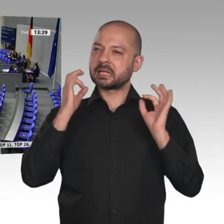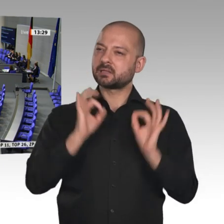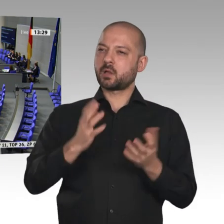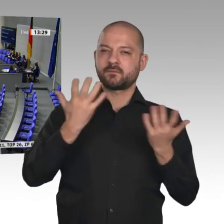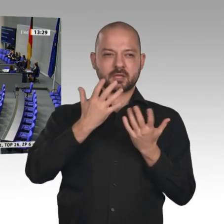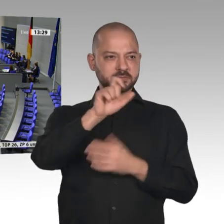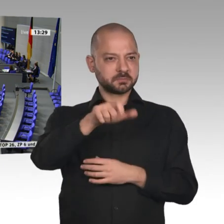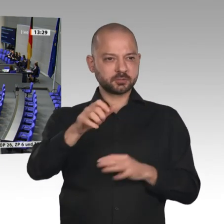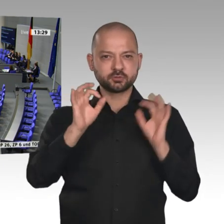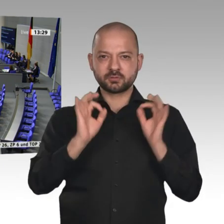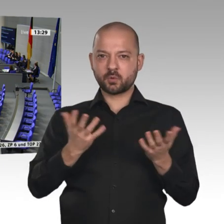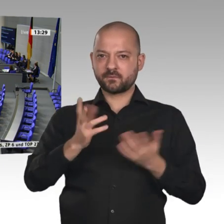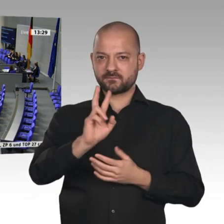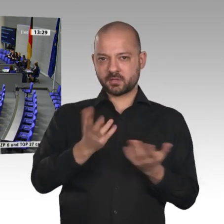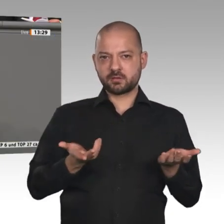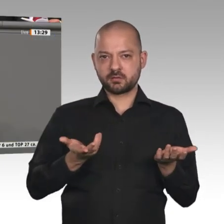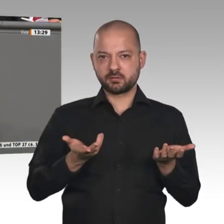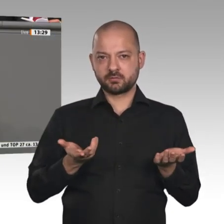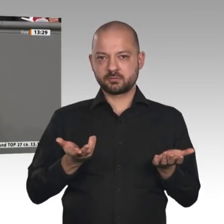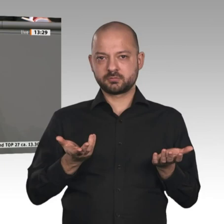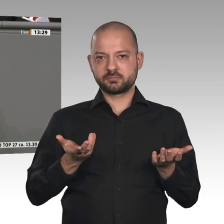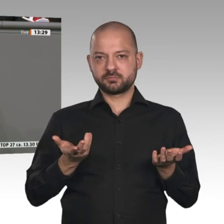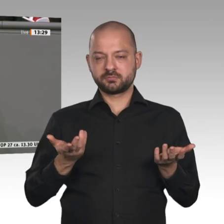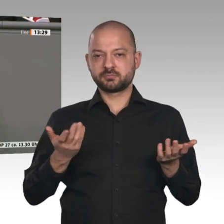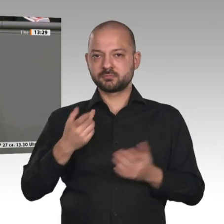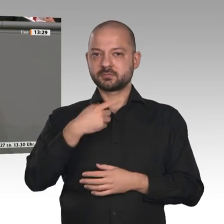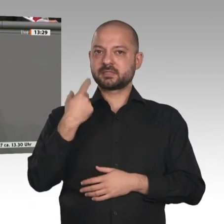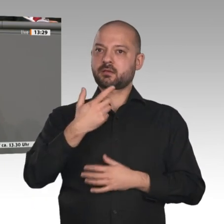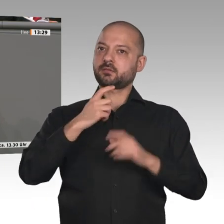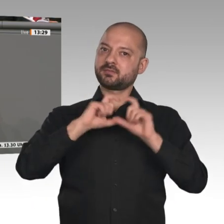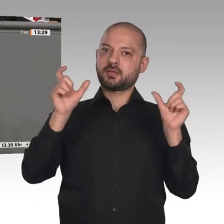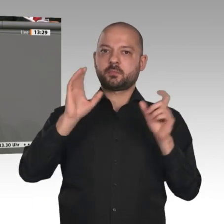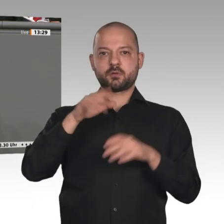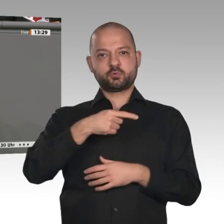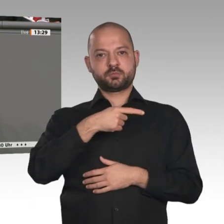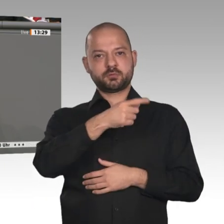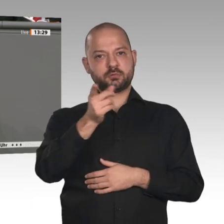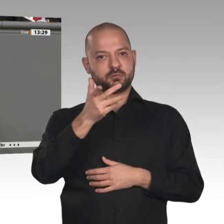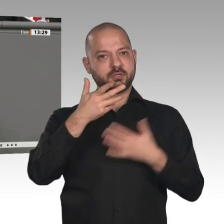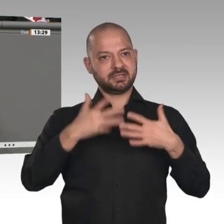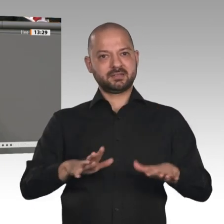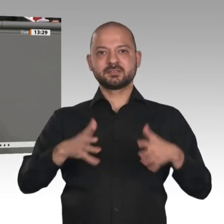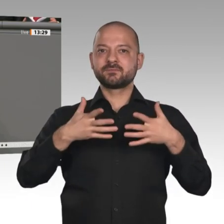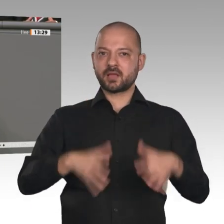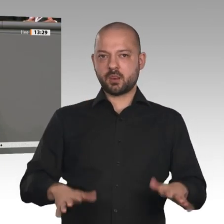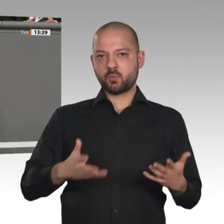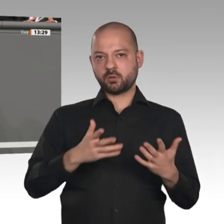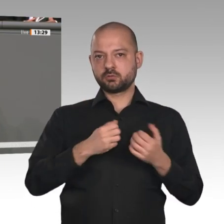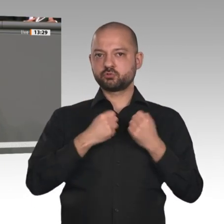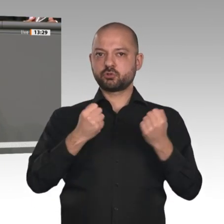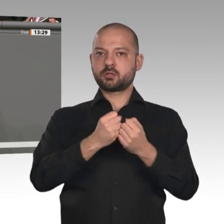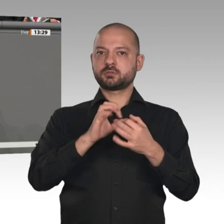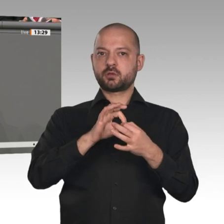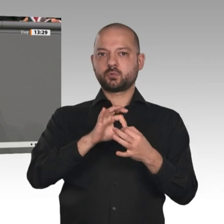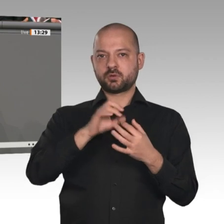Aber von welchen Menschen sprechen wir hier eigentlich? Wir sprechen von Menschen, die die deutsche Staatsangehörigkeit dadurch verloren haben, dass